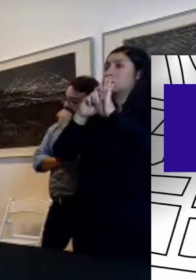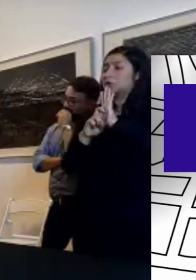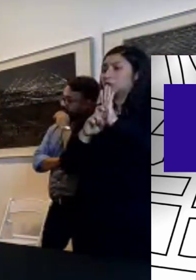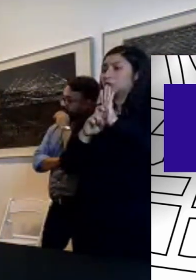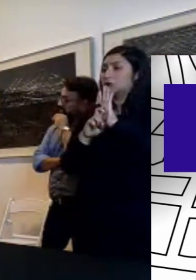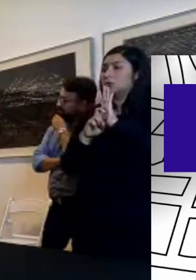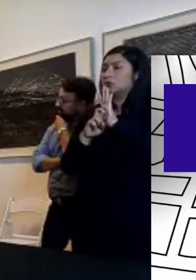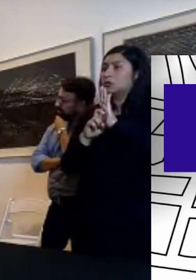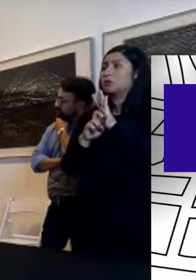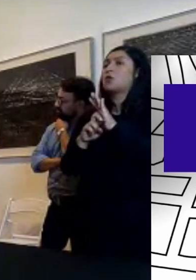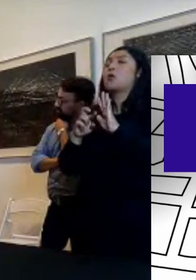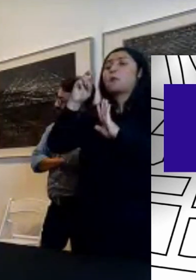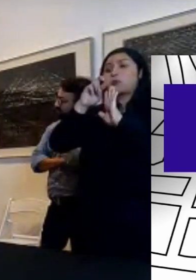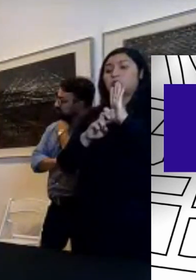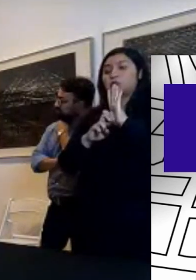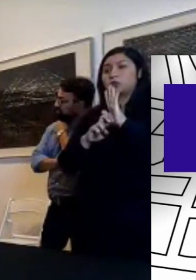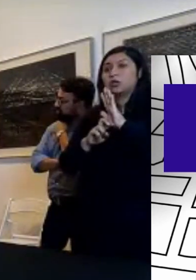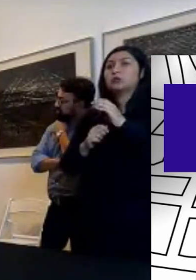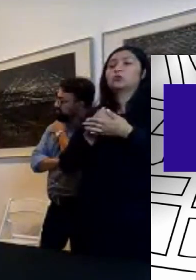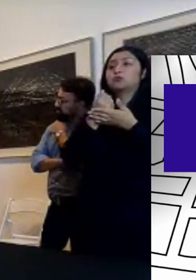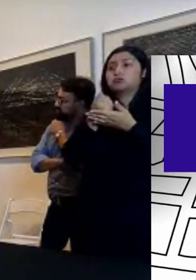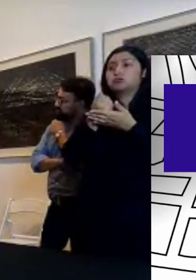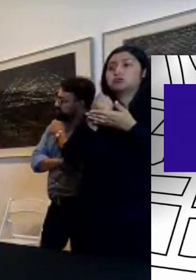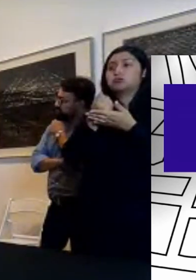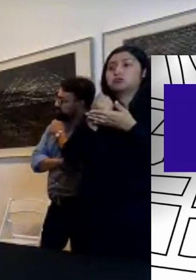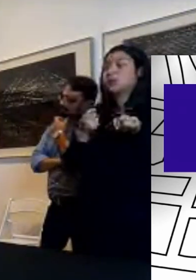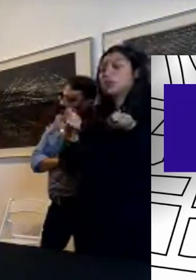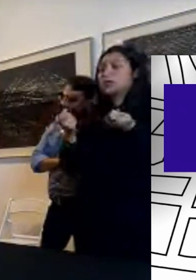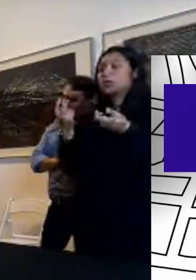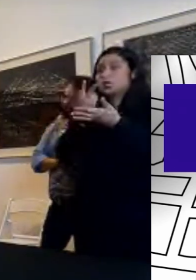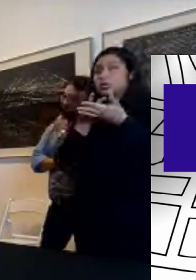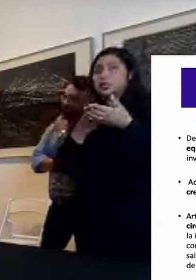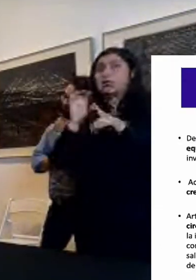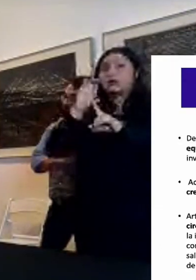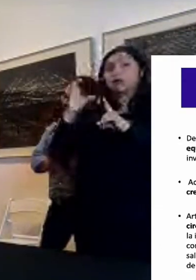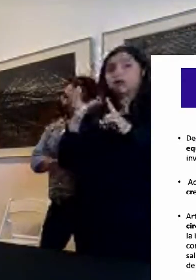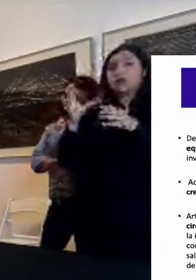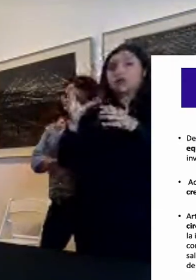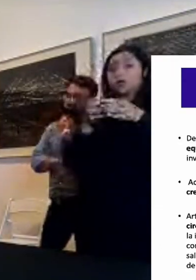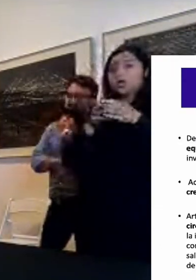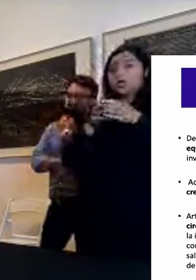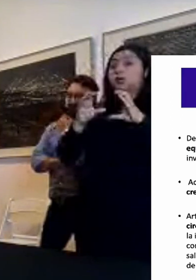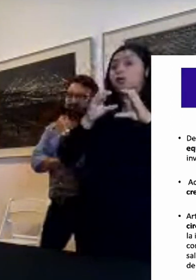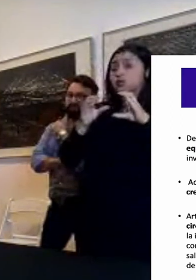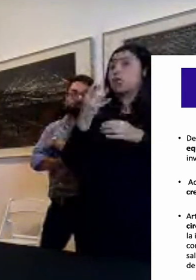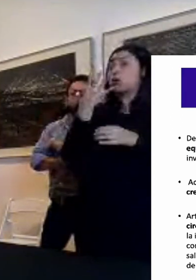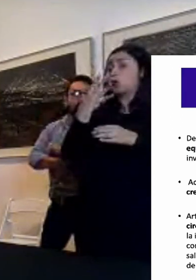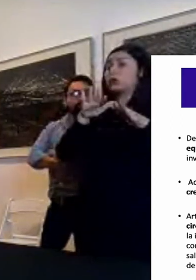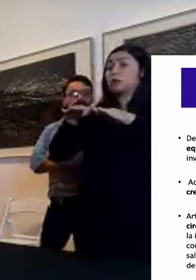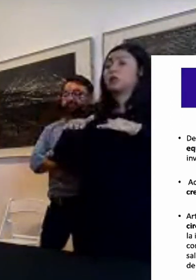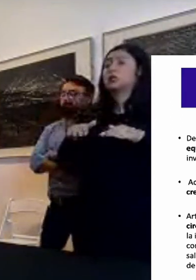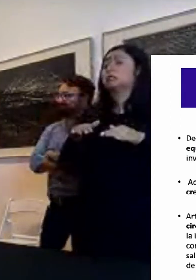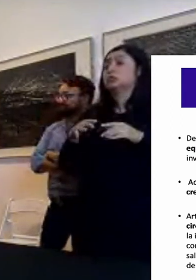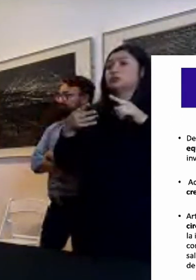que busca ser un proyecto colaborativo de mediación artística territorial desarrollado por los equipos de mediación de los cuatro grandes espacios, Mavima, Nacional de